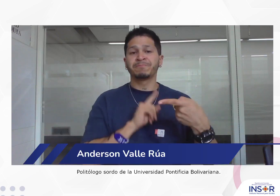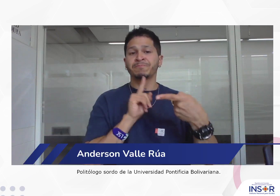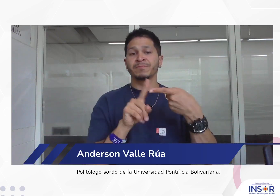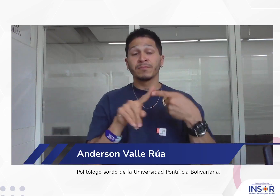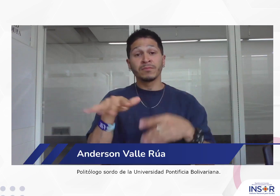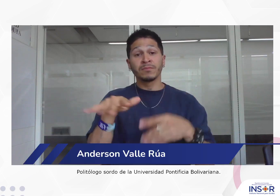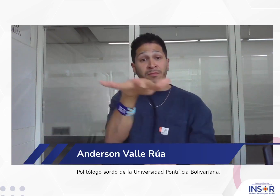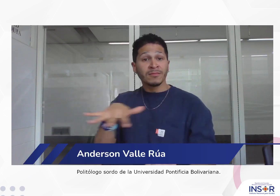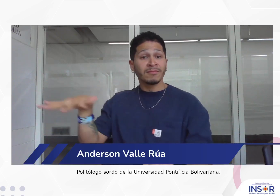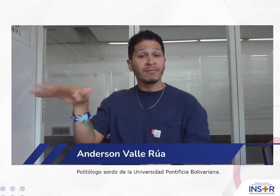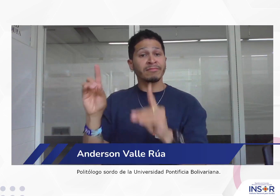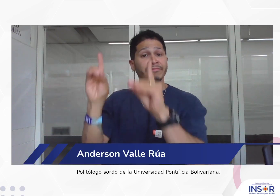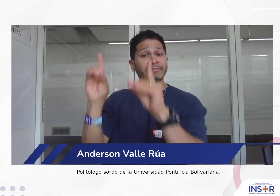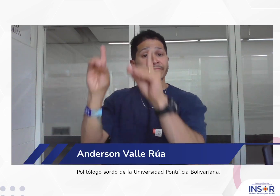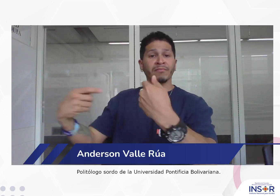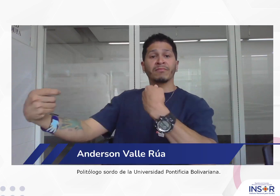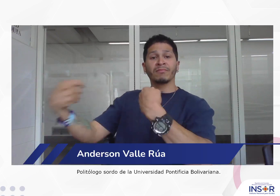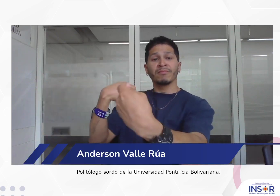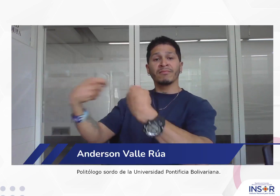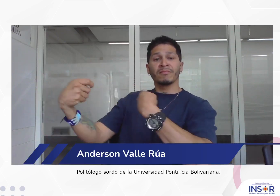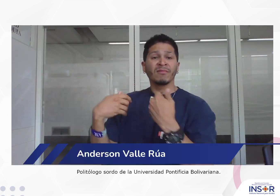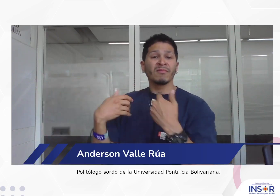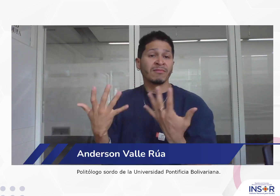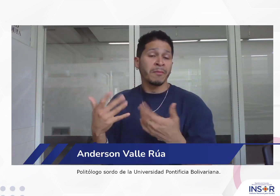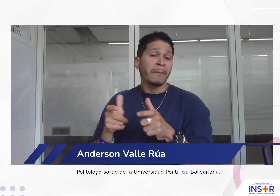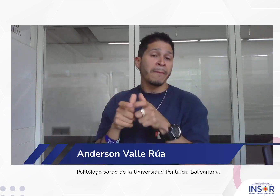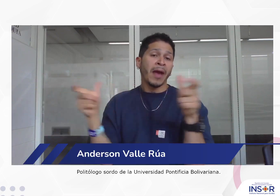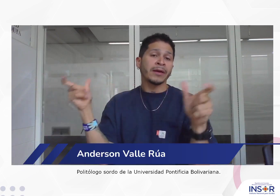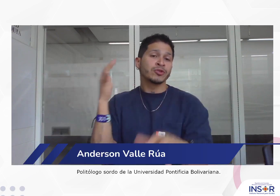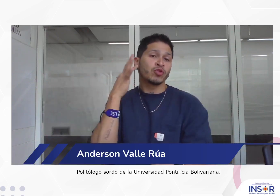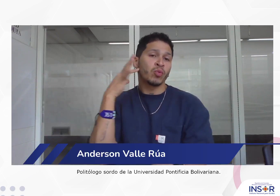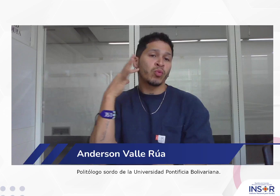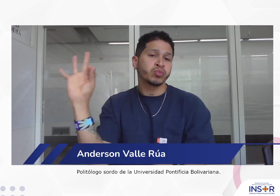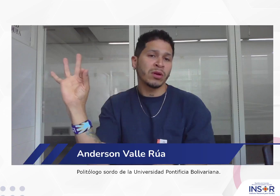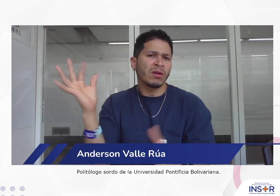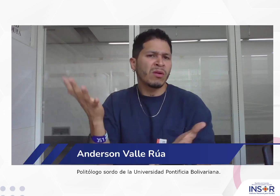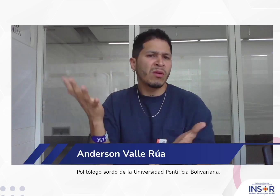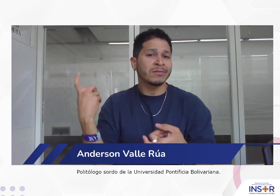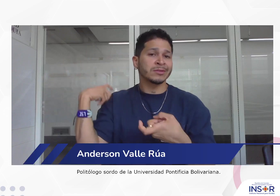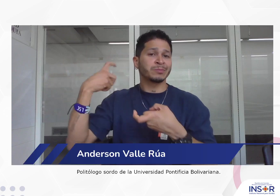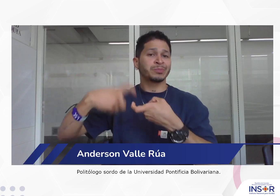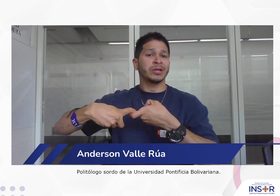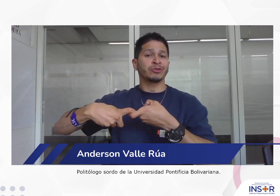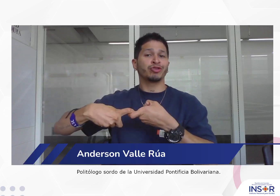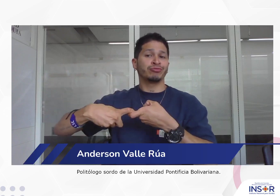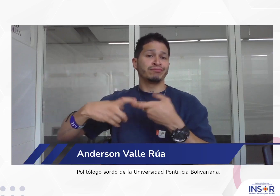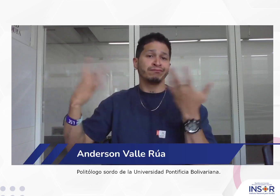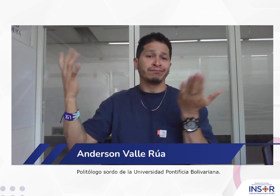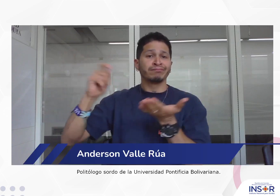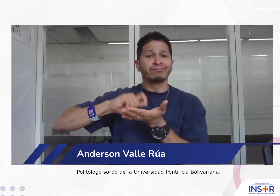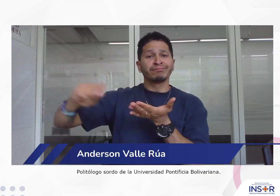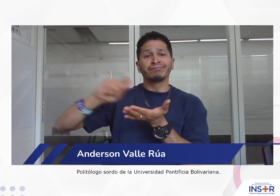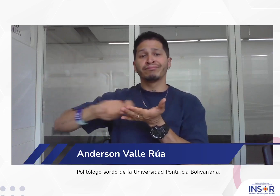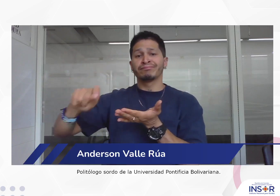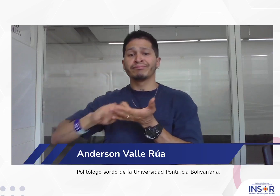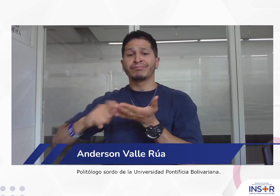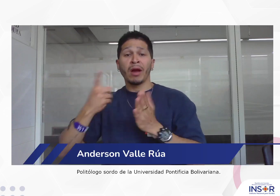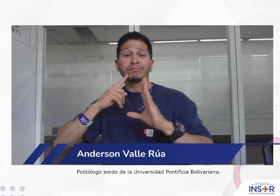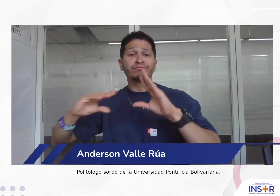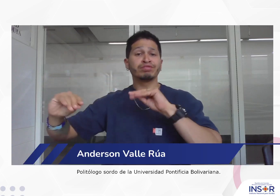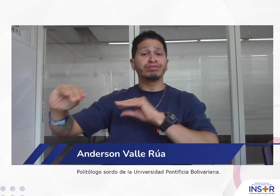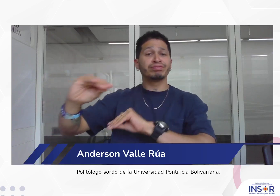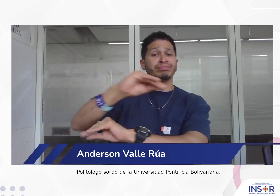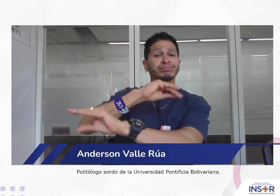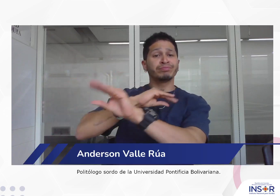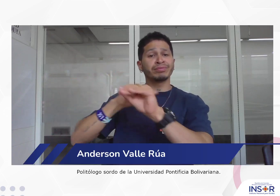no se tienen procesos garantes de derechos para las personas sordas, sino que hay muchísimas barreras. Sabemos que las personas oyentes se